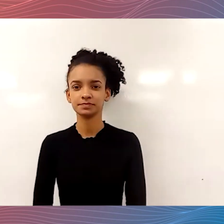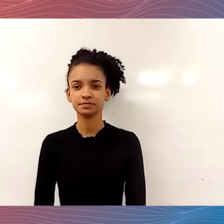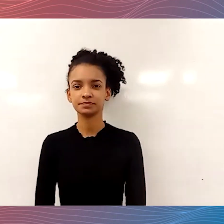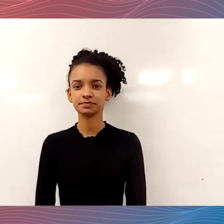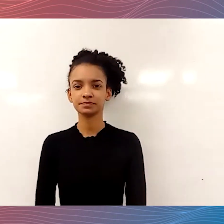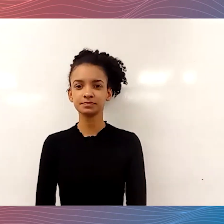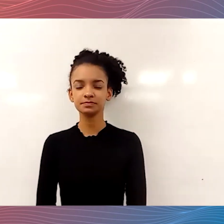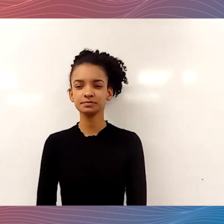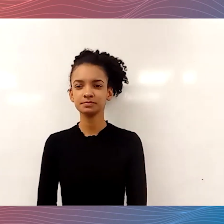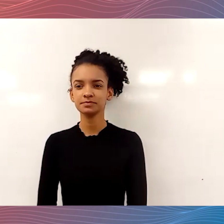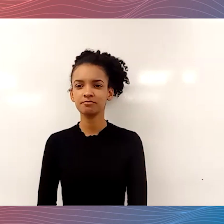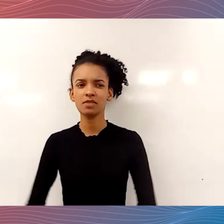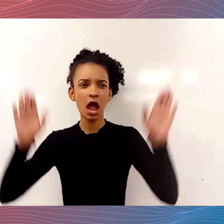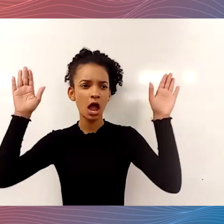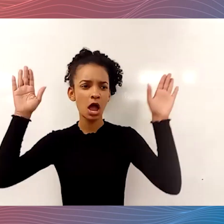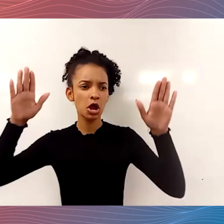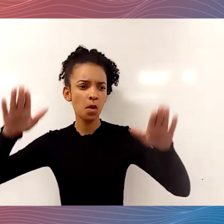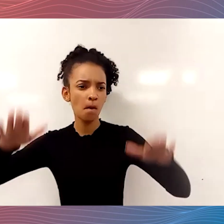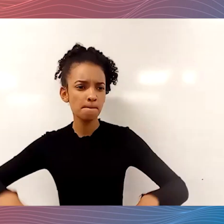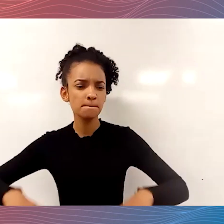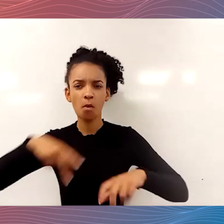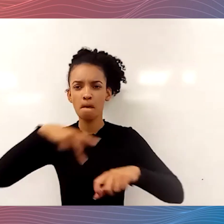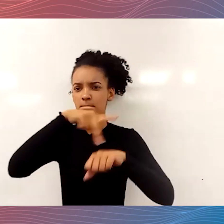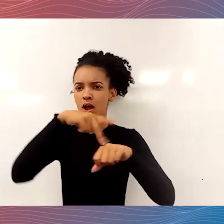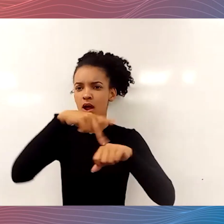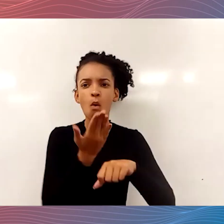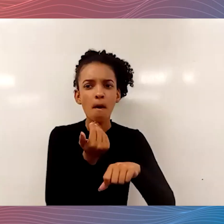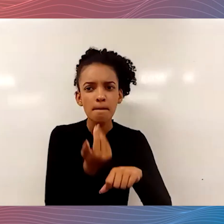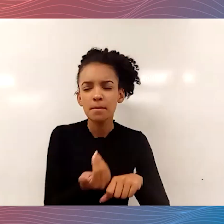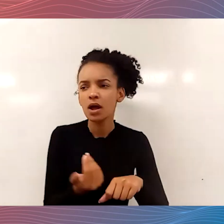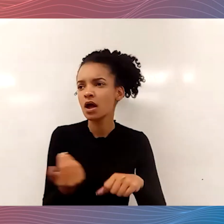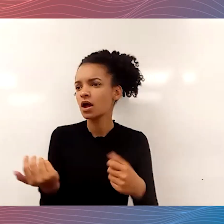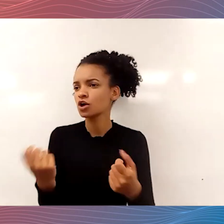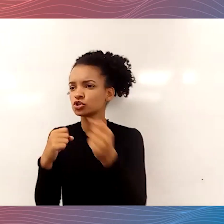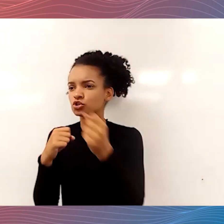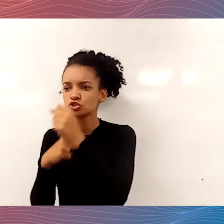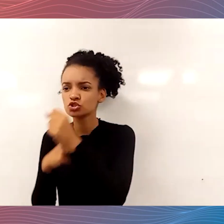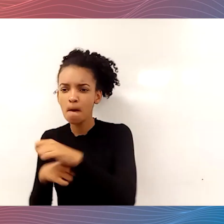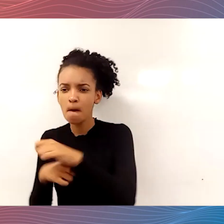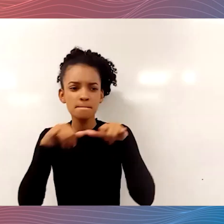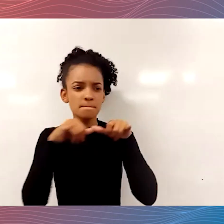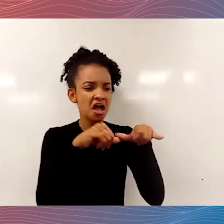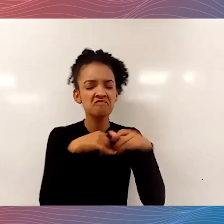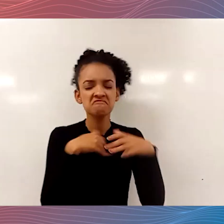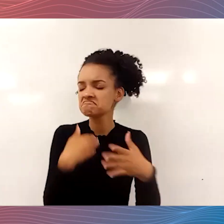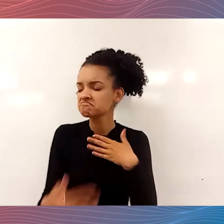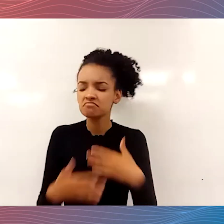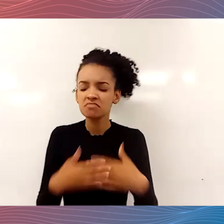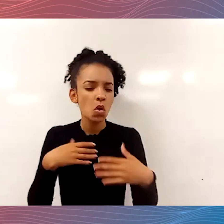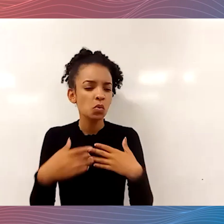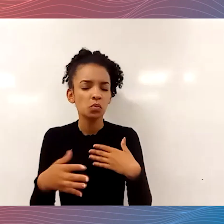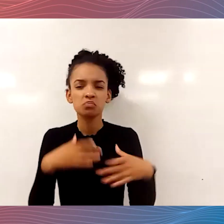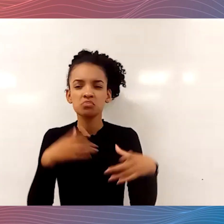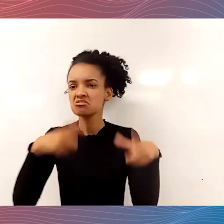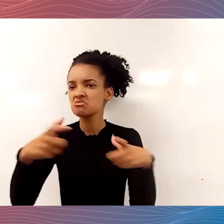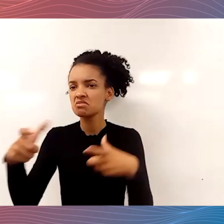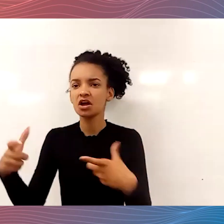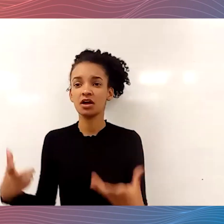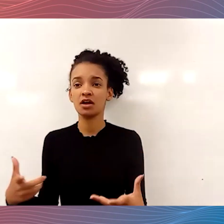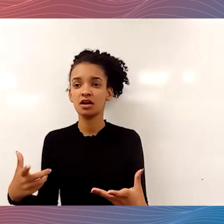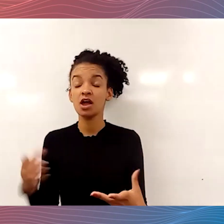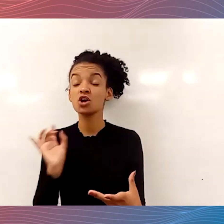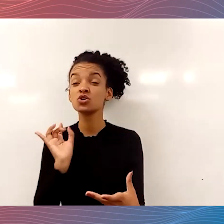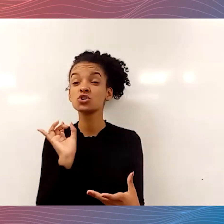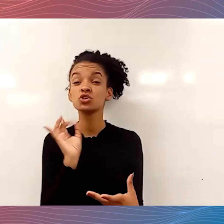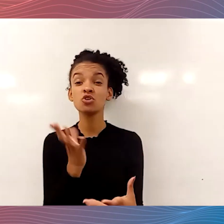aeroporto, praça de alimentação, shopping, mercado, não importa, qualquer lugar. Ele só enxergava o rio e